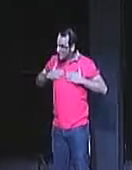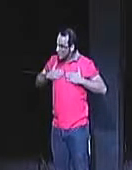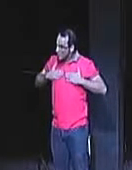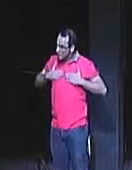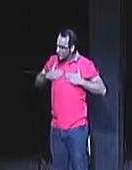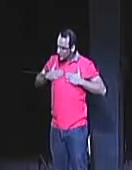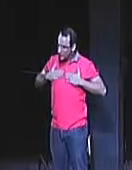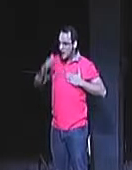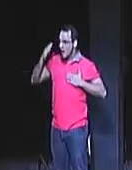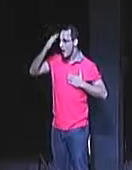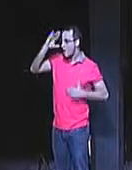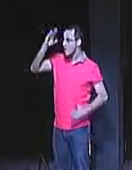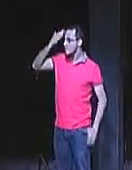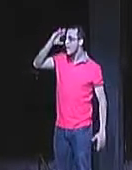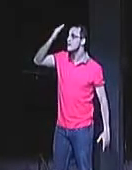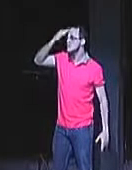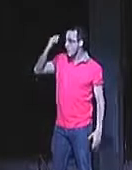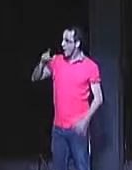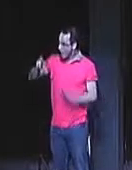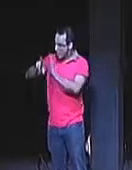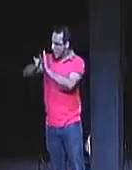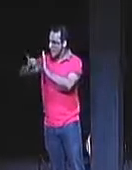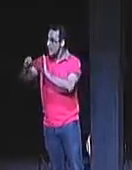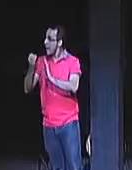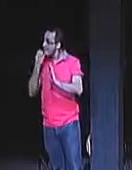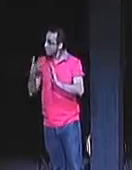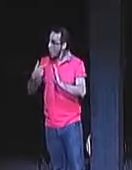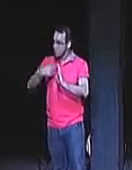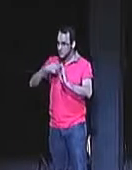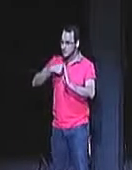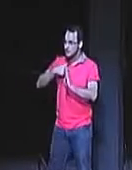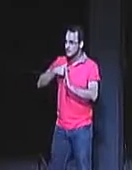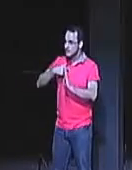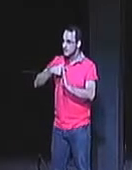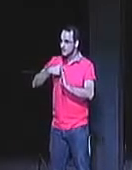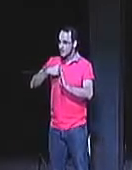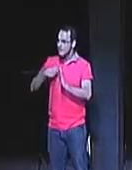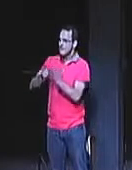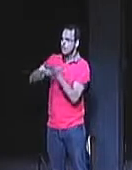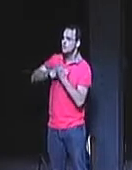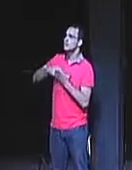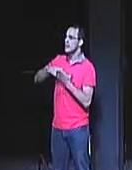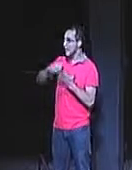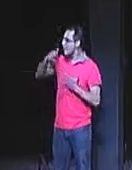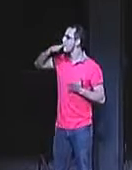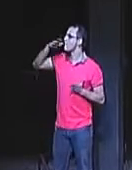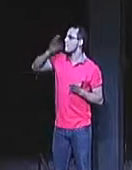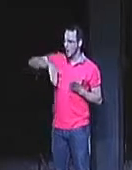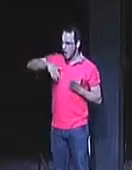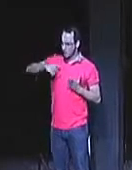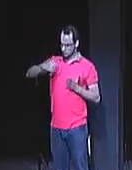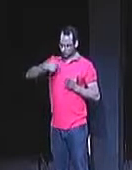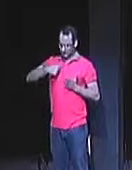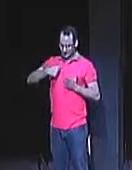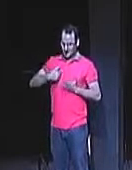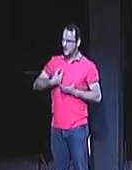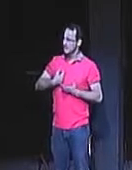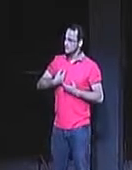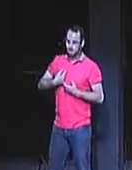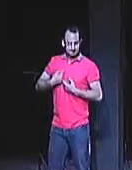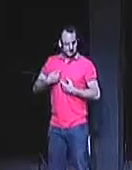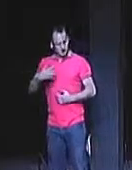o que está dentro de mim ela é boa mas ela motiva que está mal dentro de mim ela em fita atiça ela